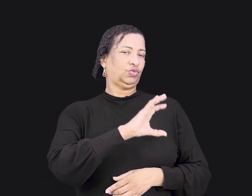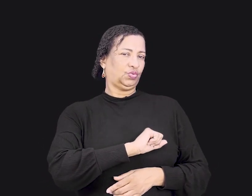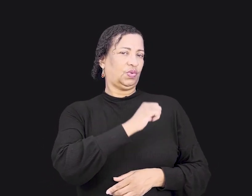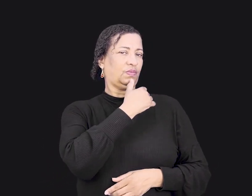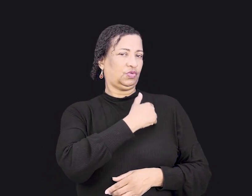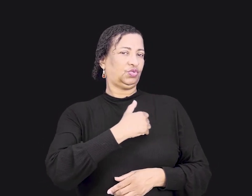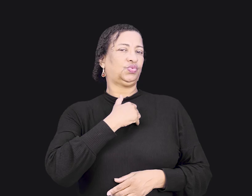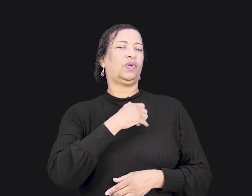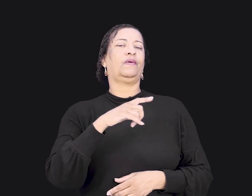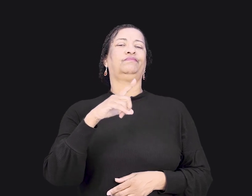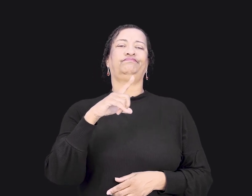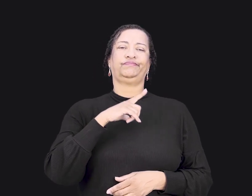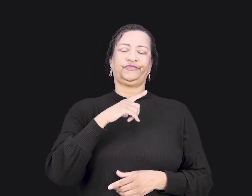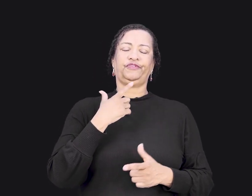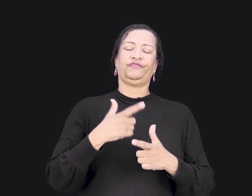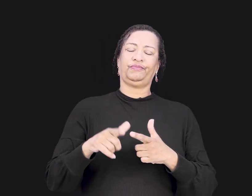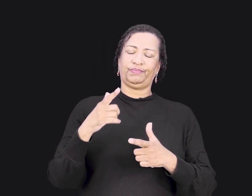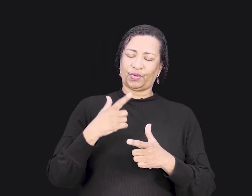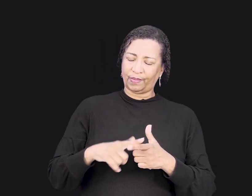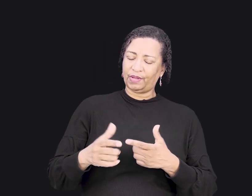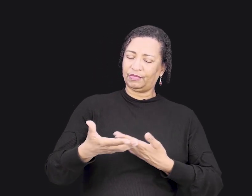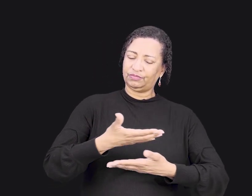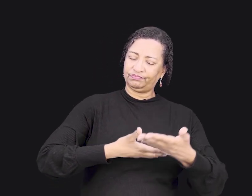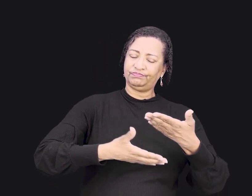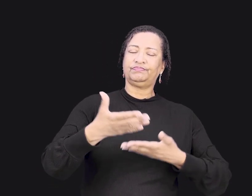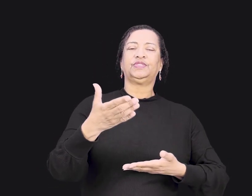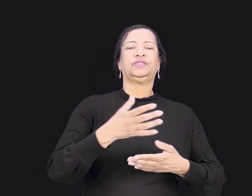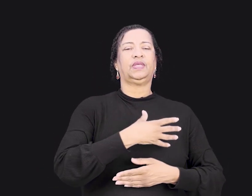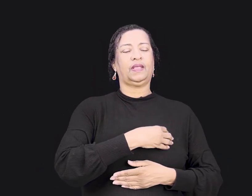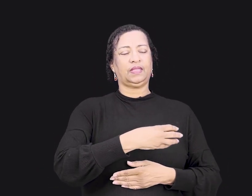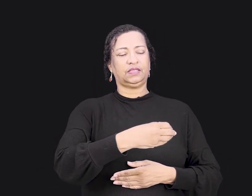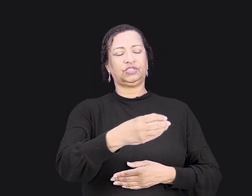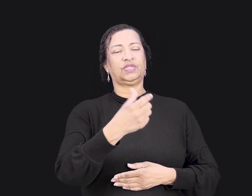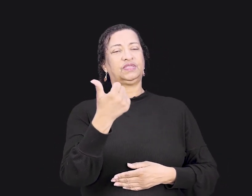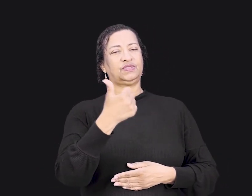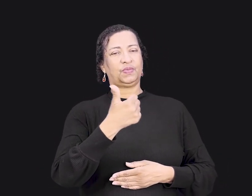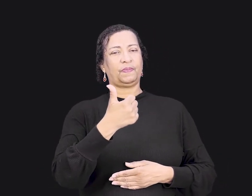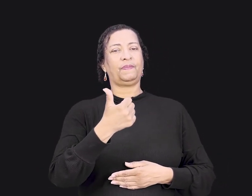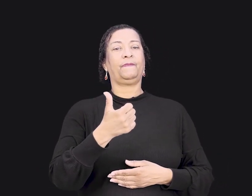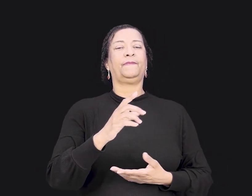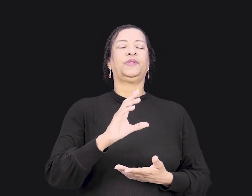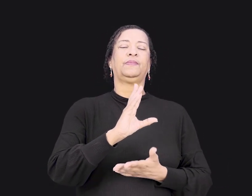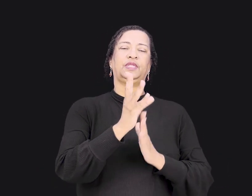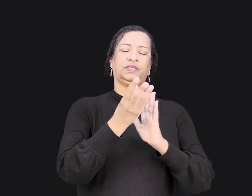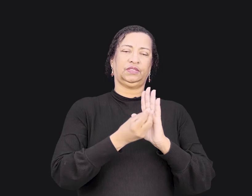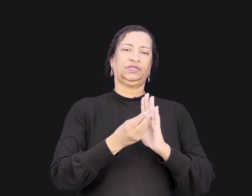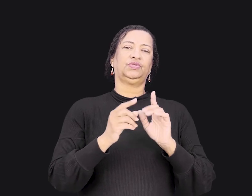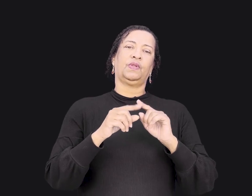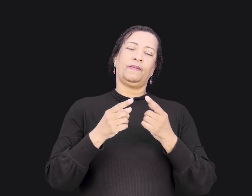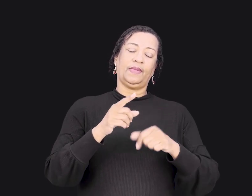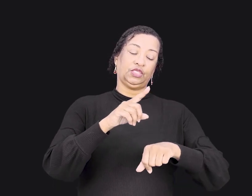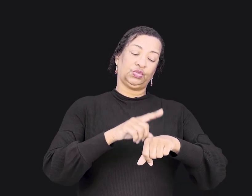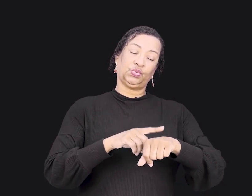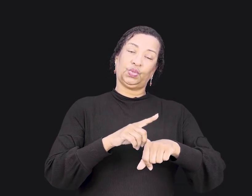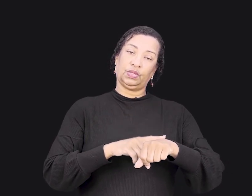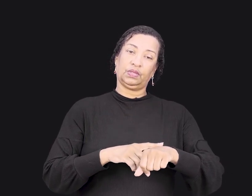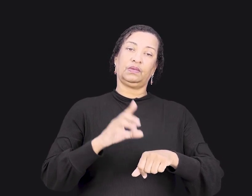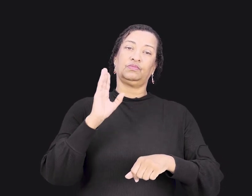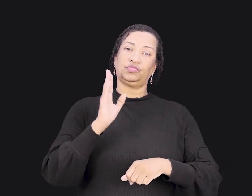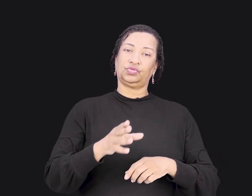com problemas como este durante a primeira geração da igreja. Mas, infelizmente, o nosso tempo já